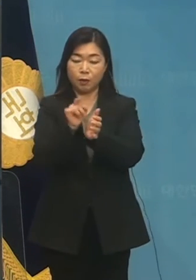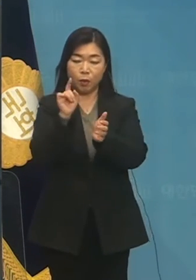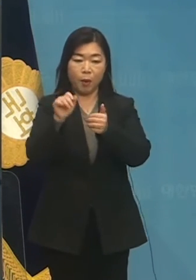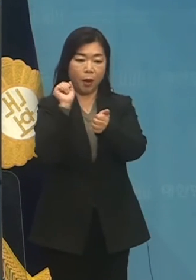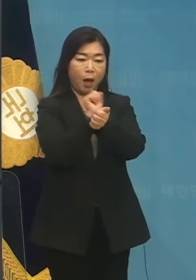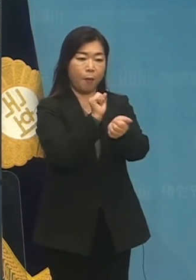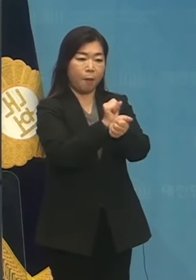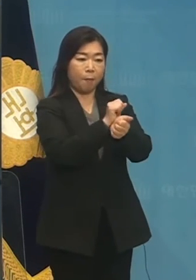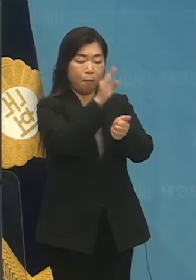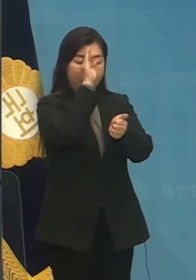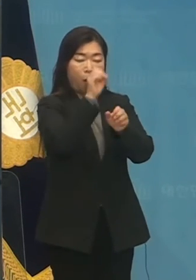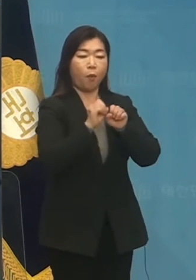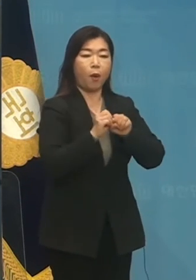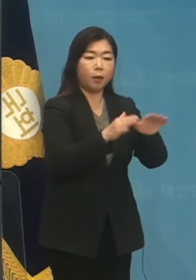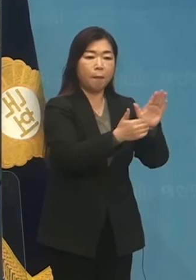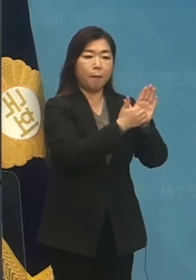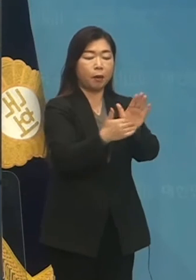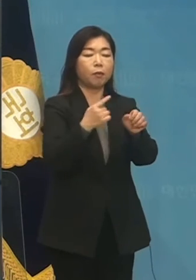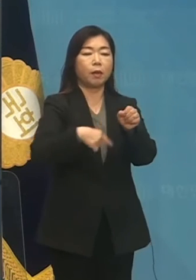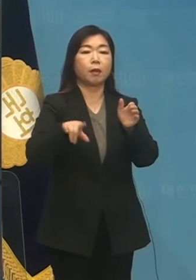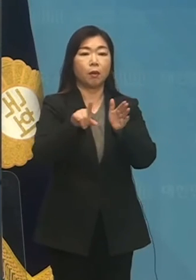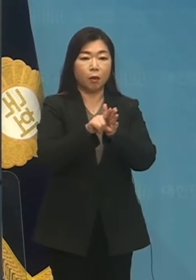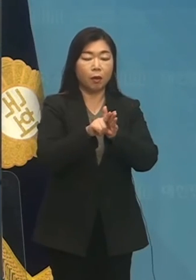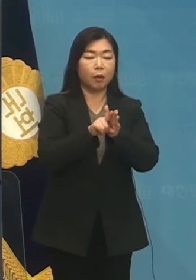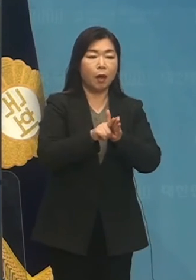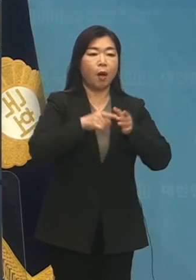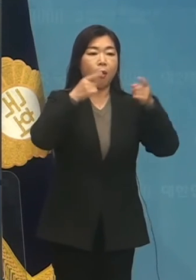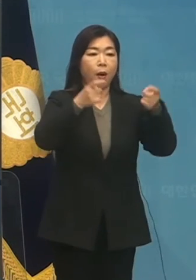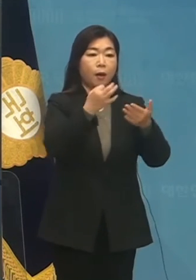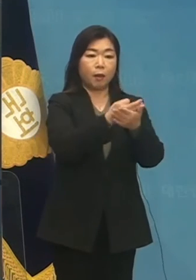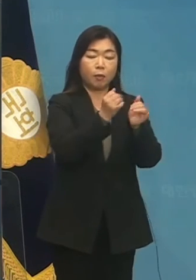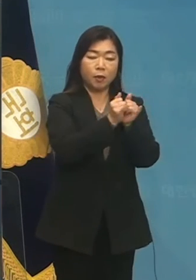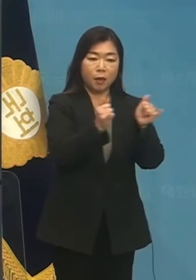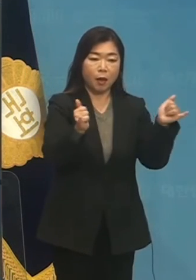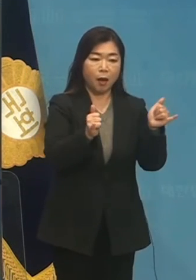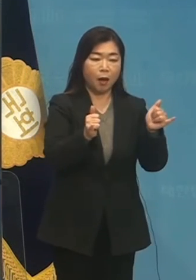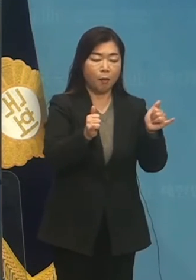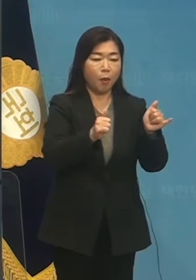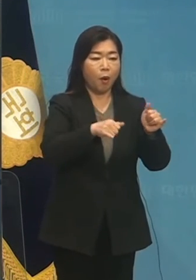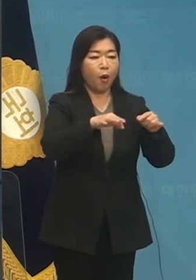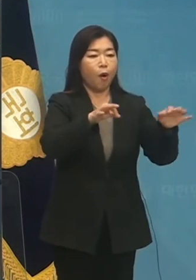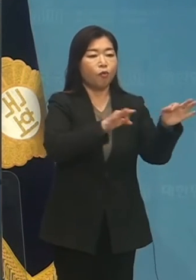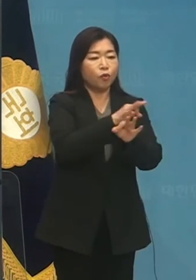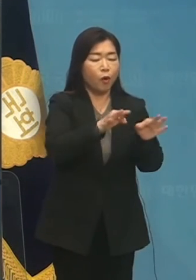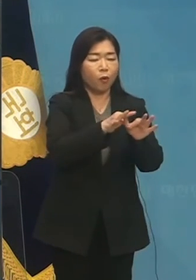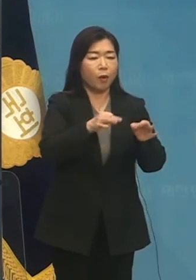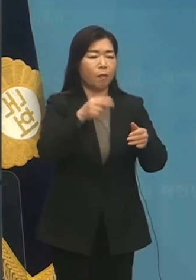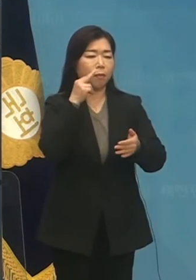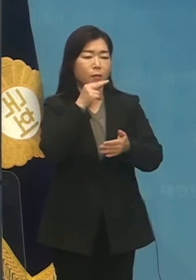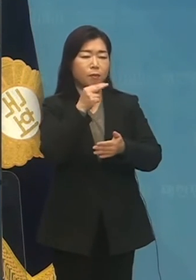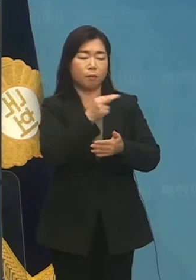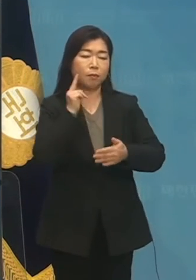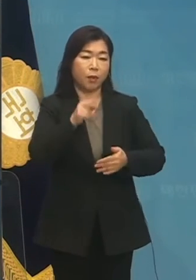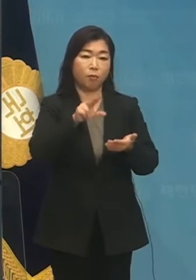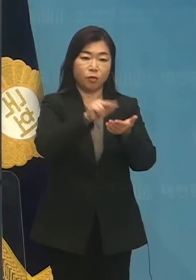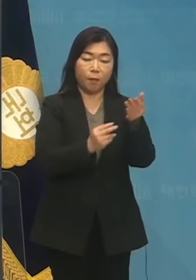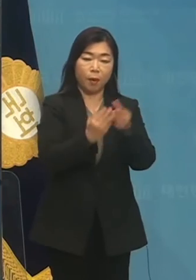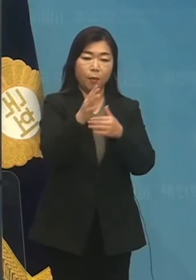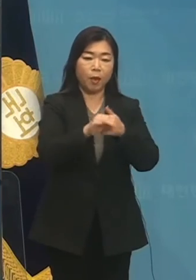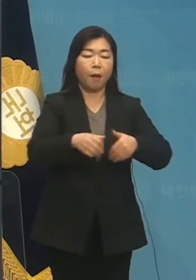등으로 관광사업자에게 경영상의 중대한 위기가 발생할 경우 필요한 지원을 할 수 있다고 되어 있습니다.